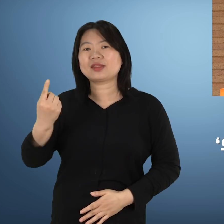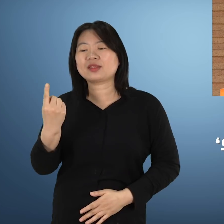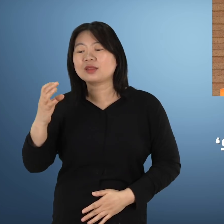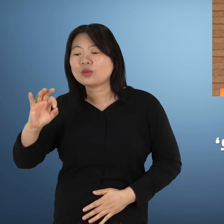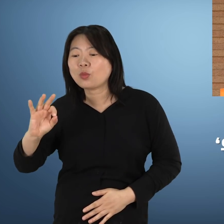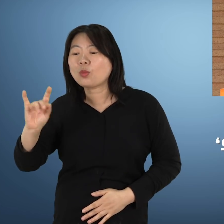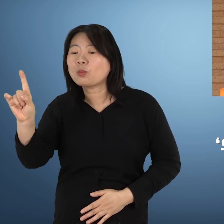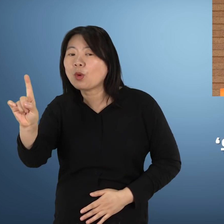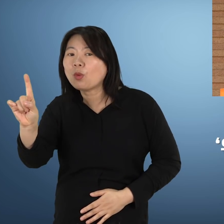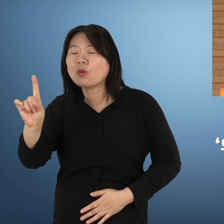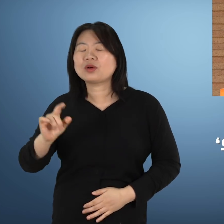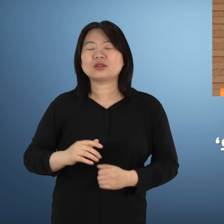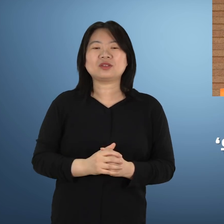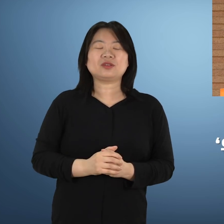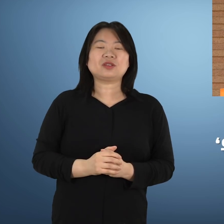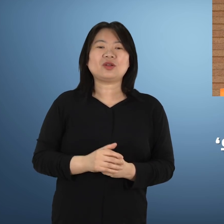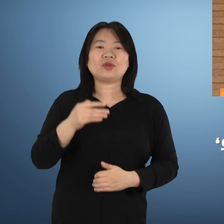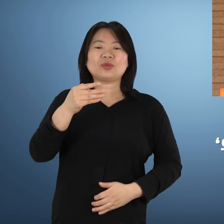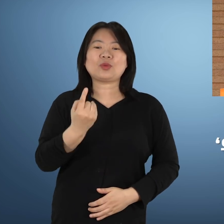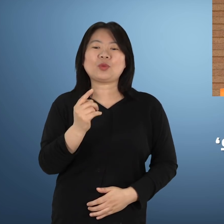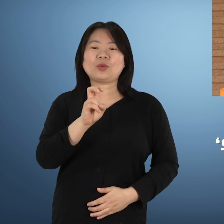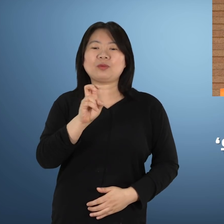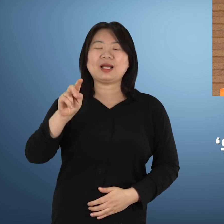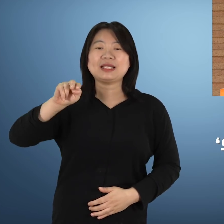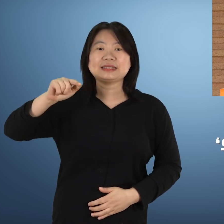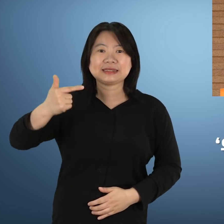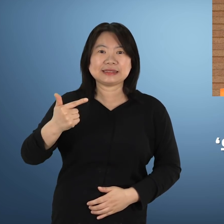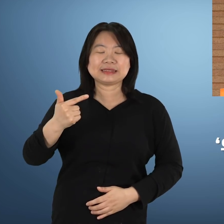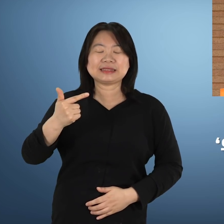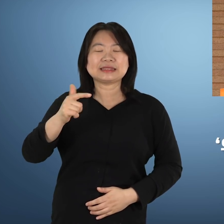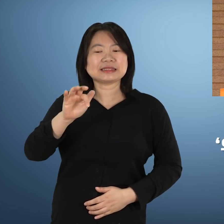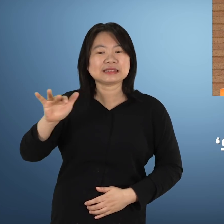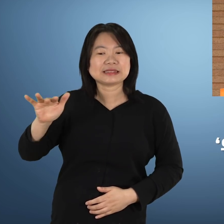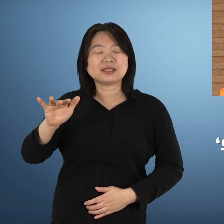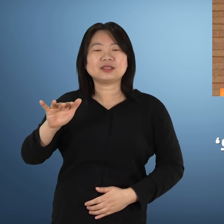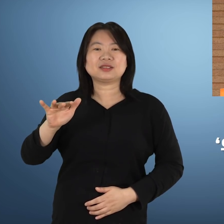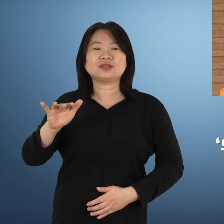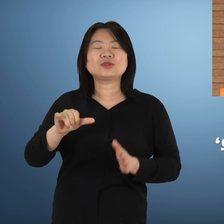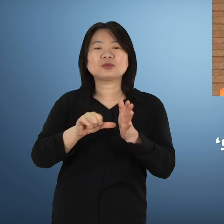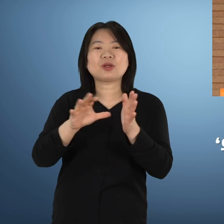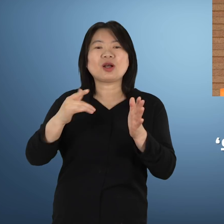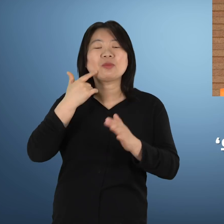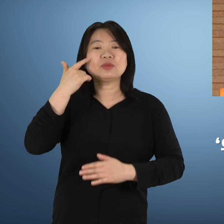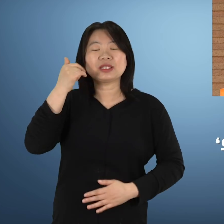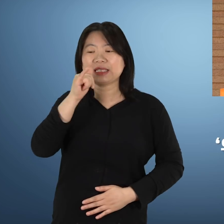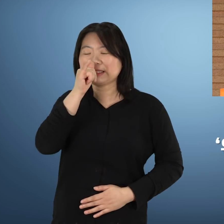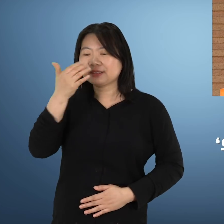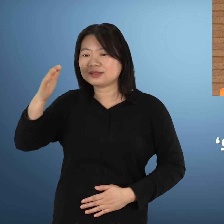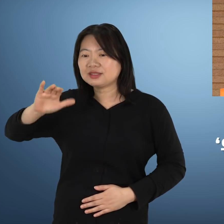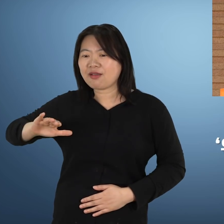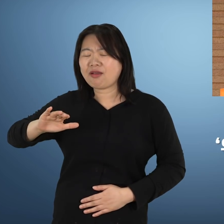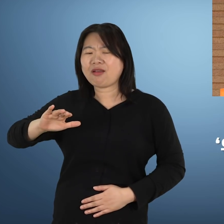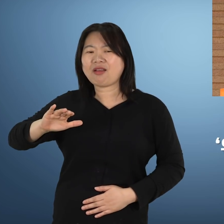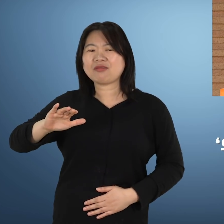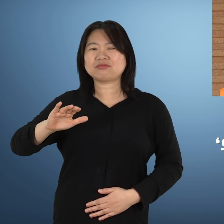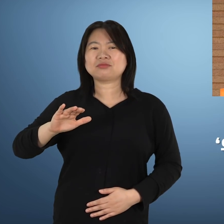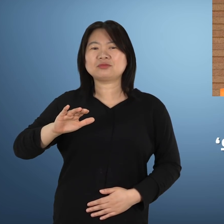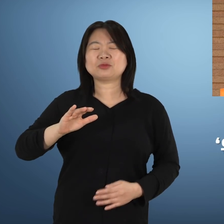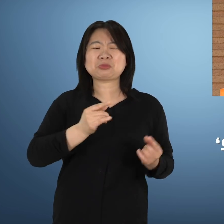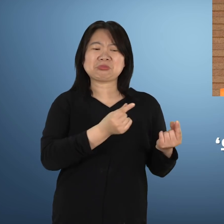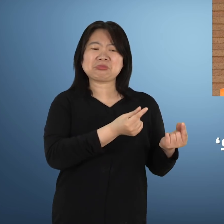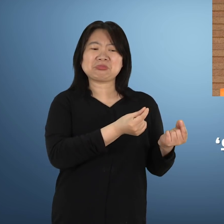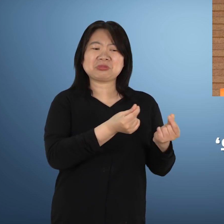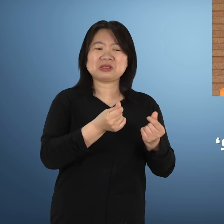설교자가 있는데, 그분 책을 보니까 유사품 애통이 있다는